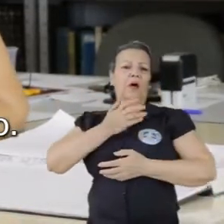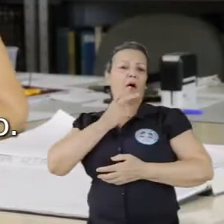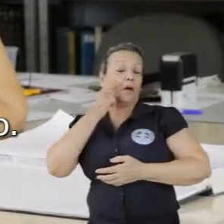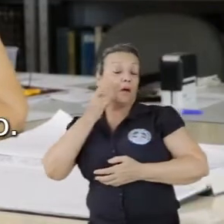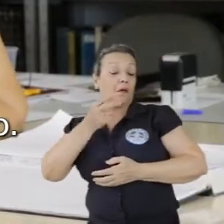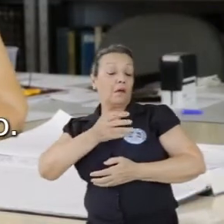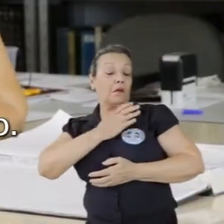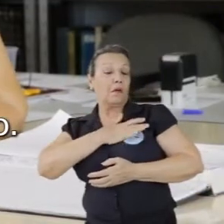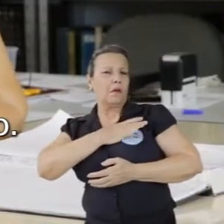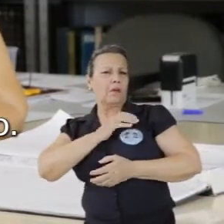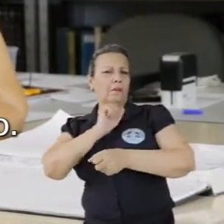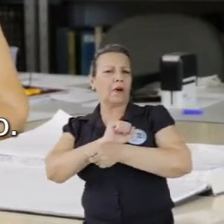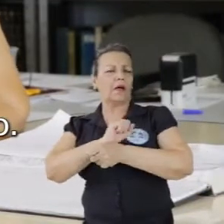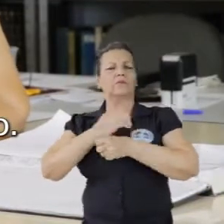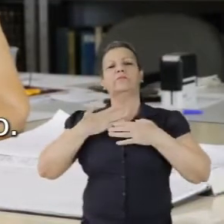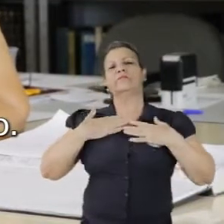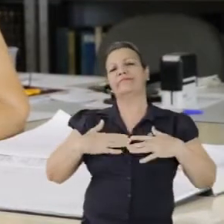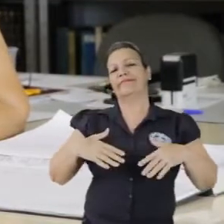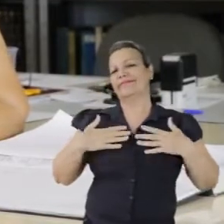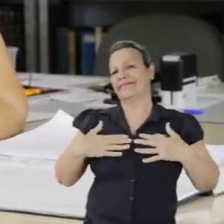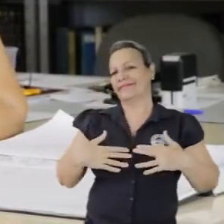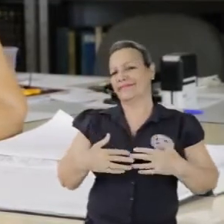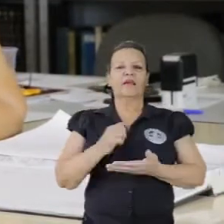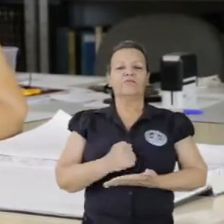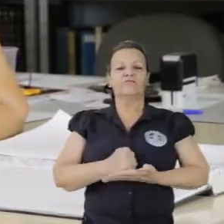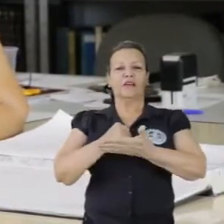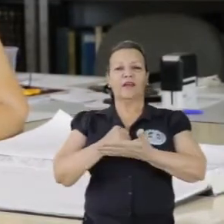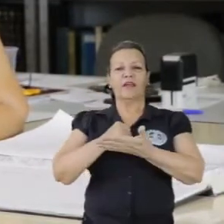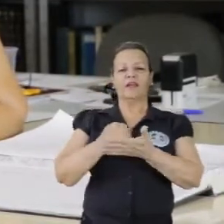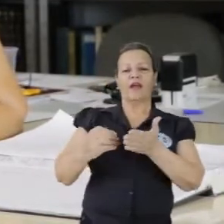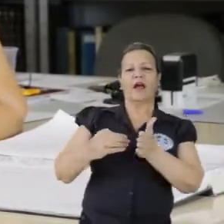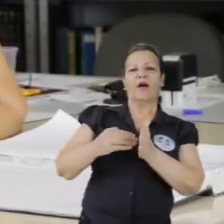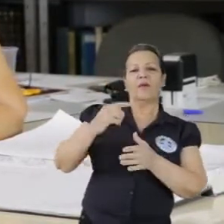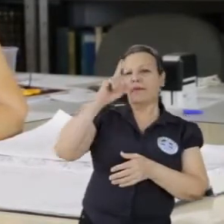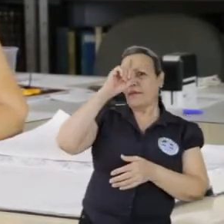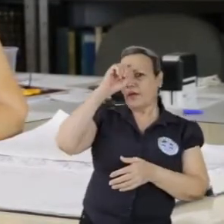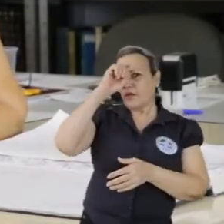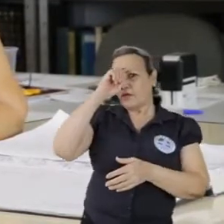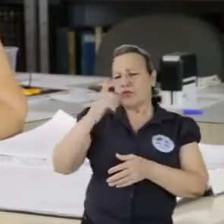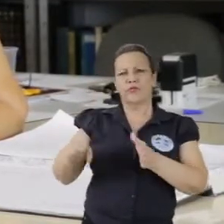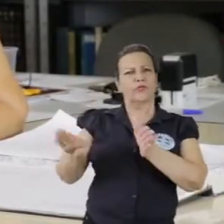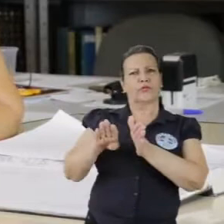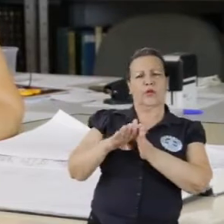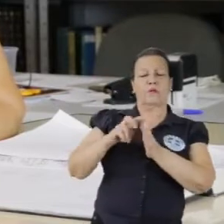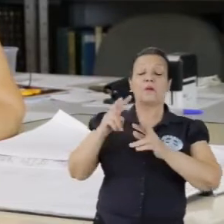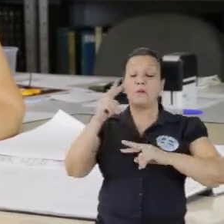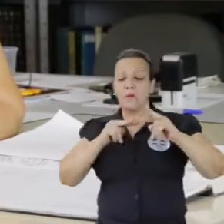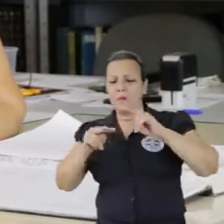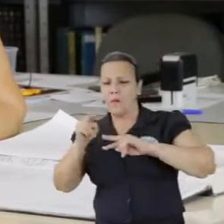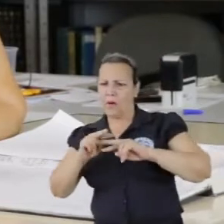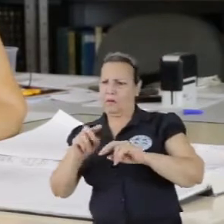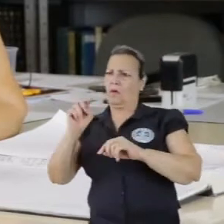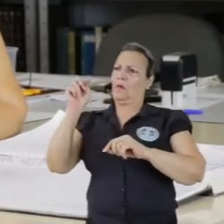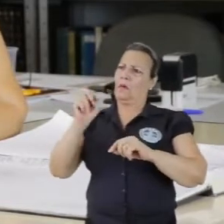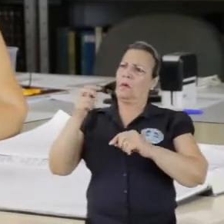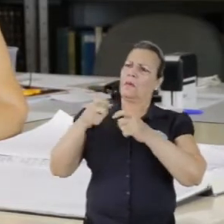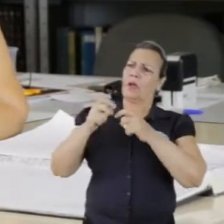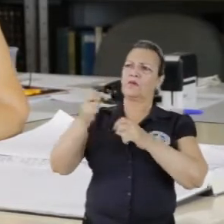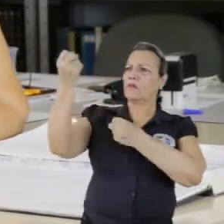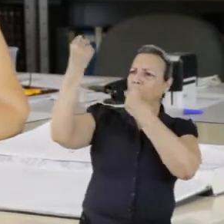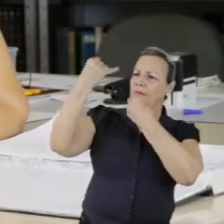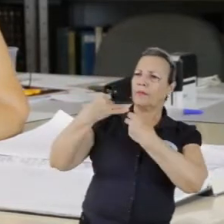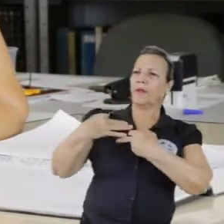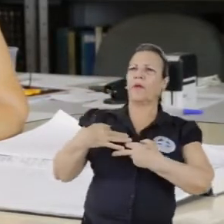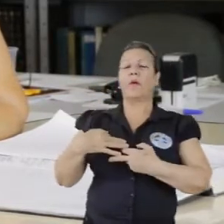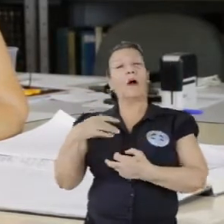o coraçãozinho parado, calmo, né? Aí já levei ao médico, chegou lá, examinou. Ele falou, olha, eu acho